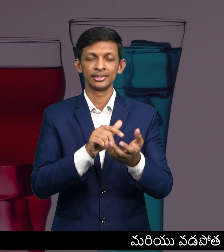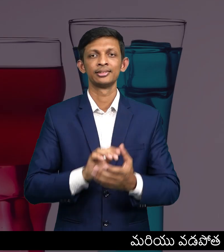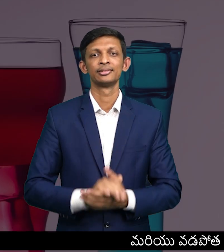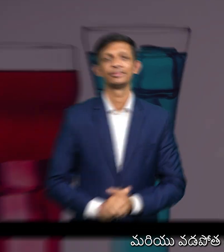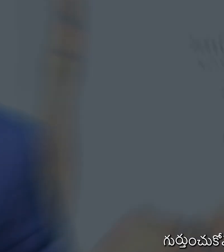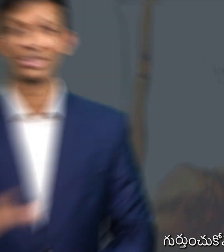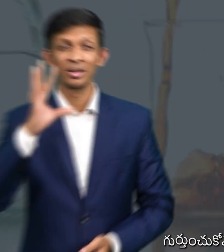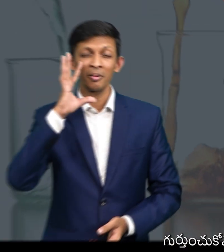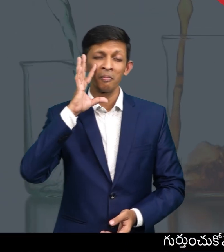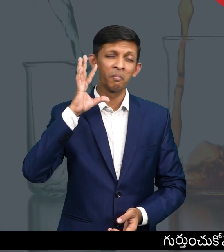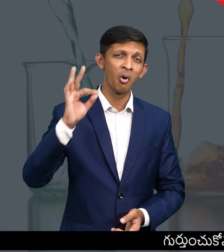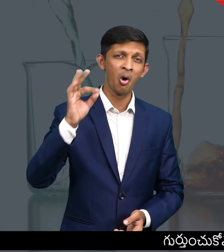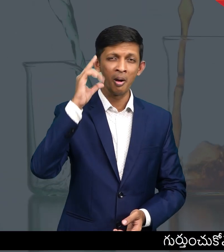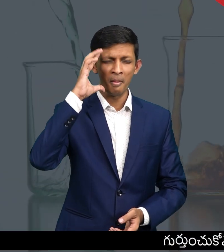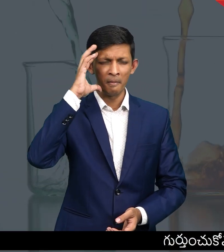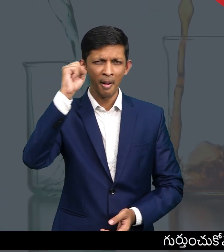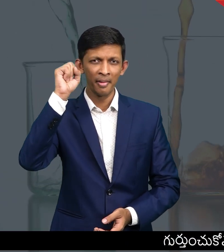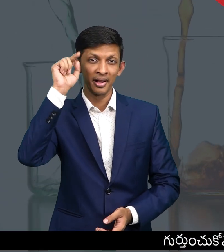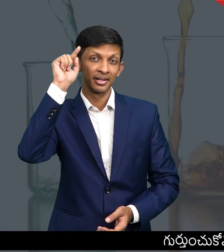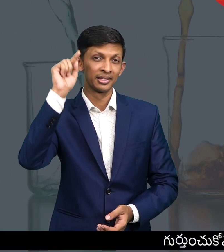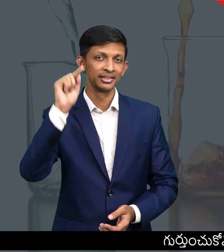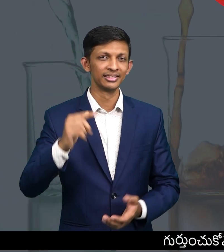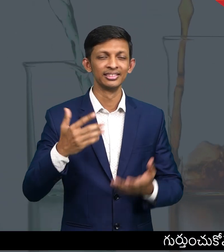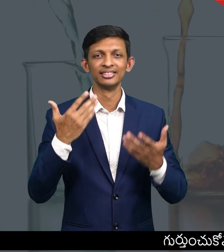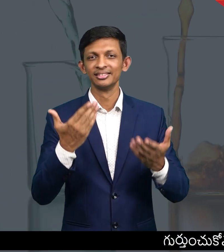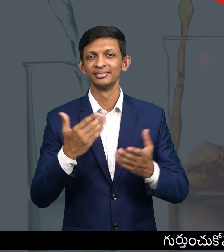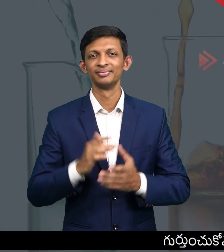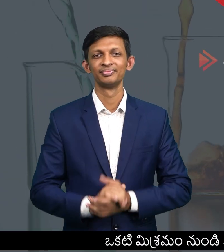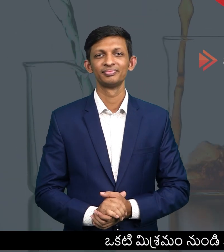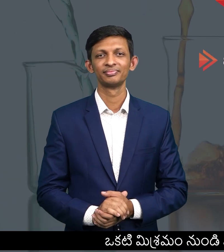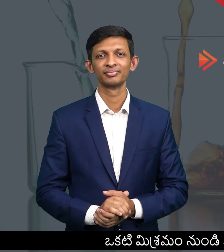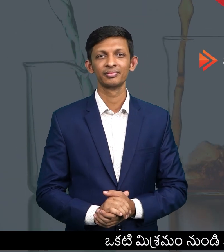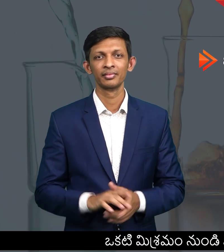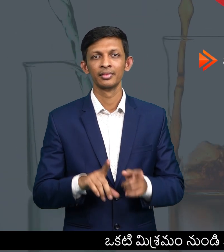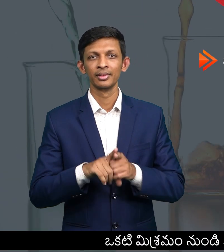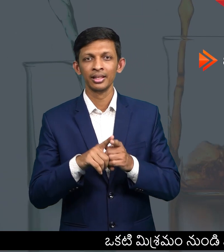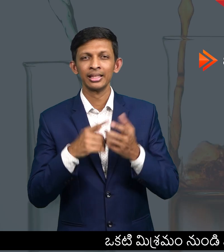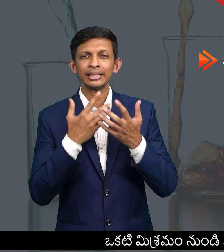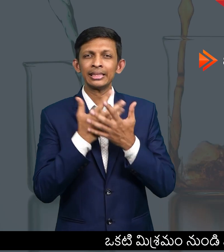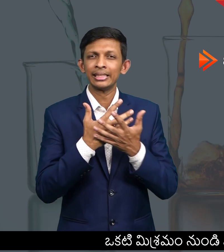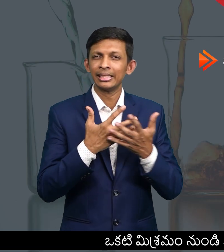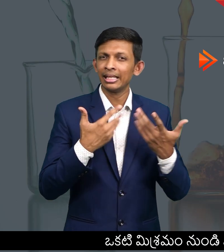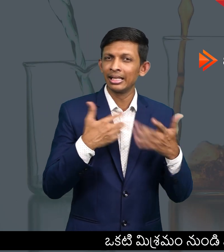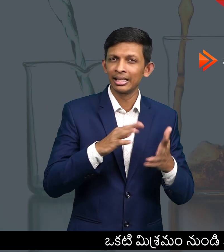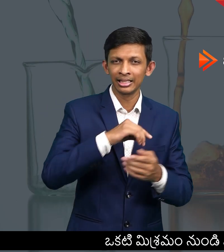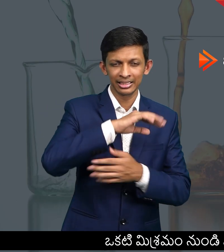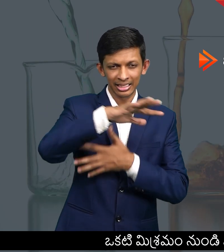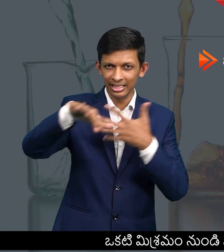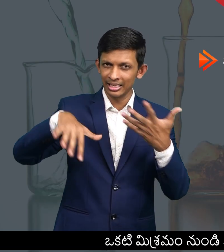ఉండిపోతాయి. గుర్తుంచుకోవలసిన పాయింట్లు: 1. మిశ్రమం నుండి పదార్థాలను వేరు